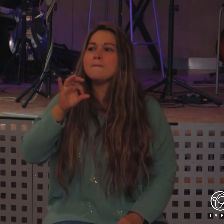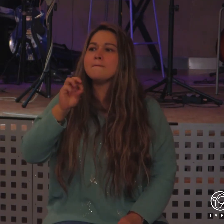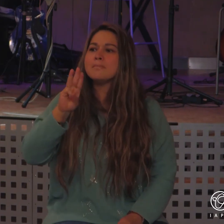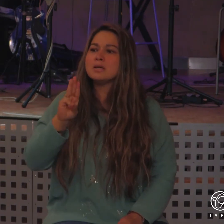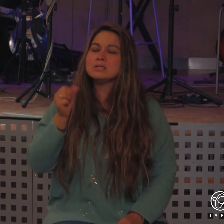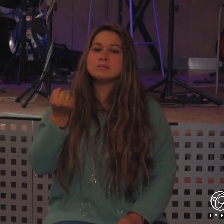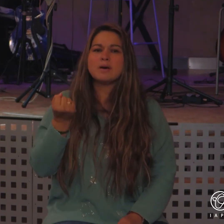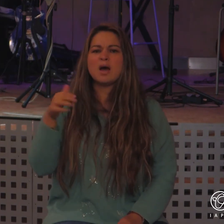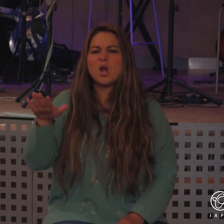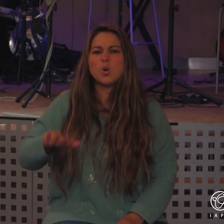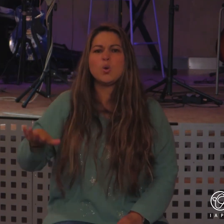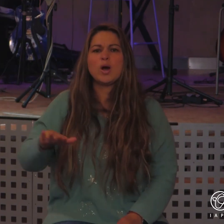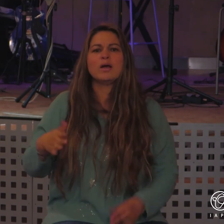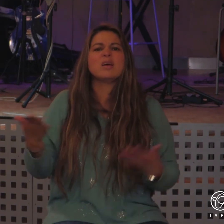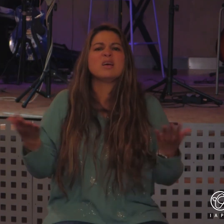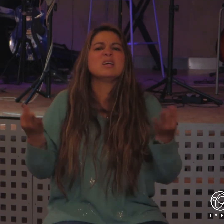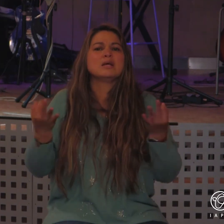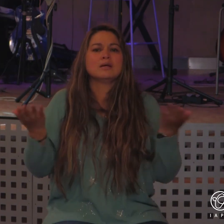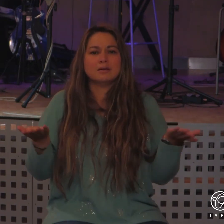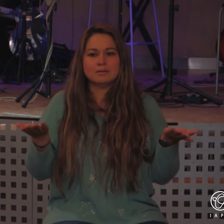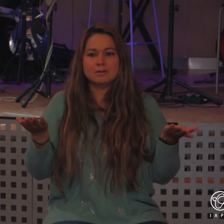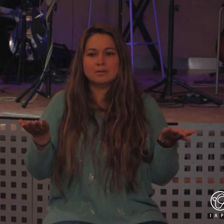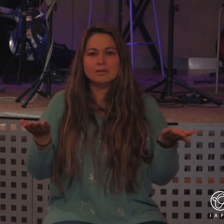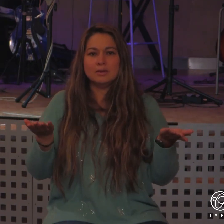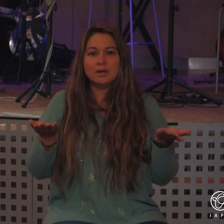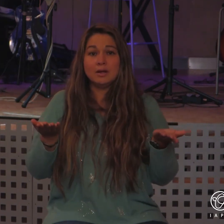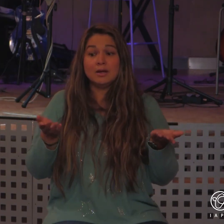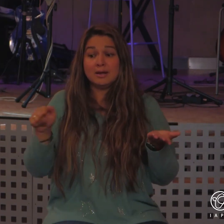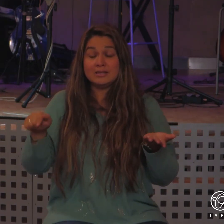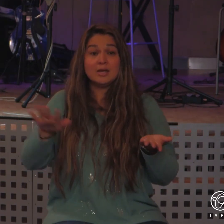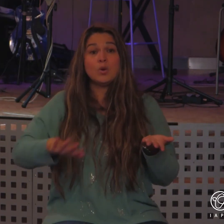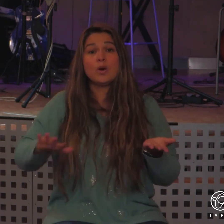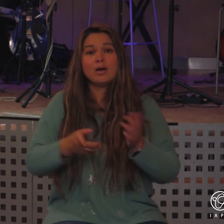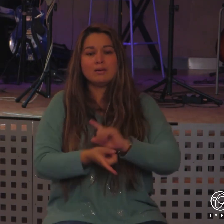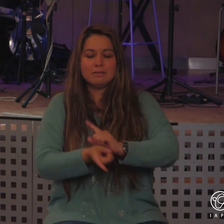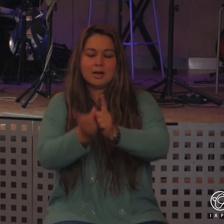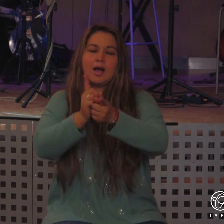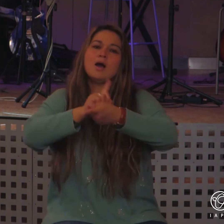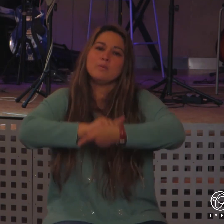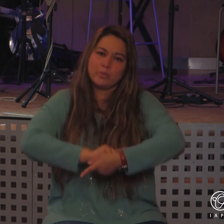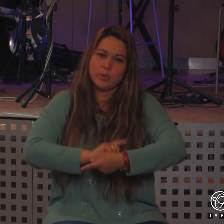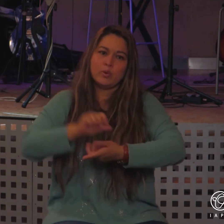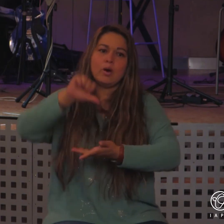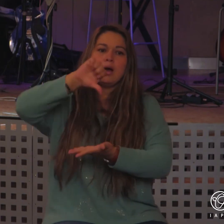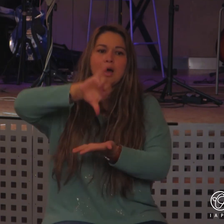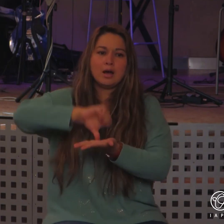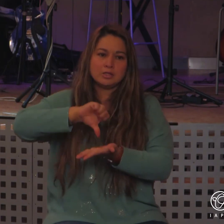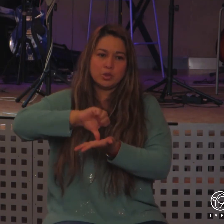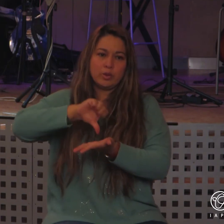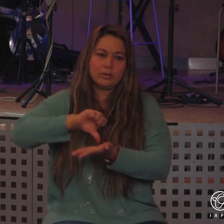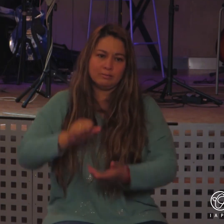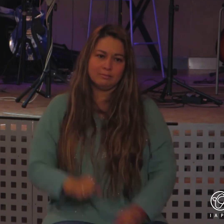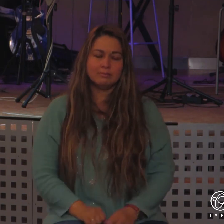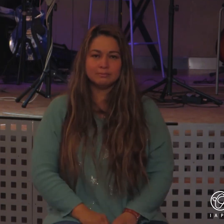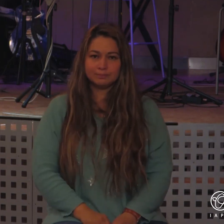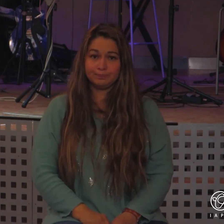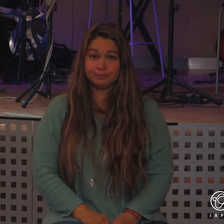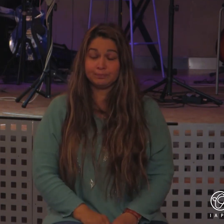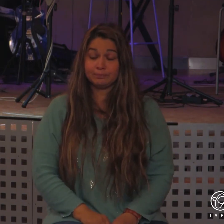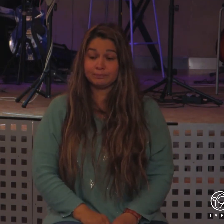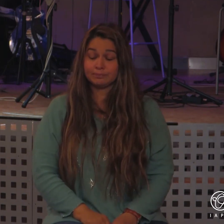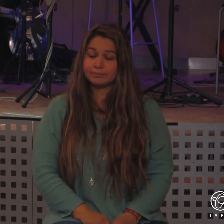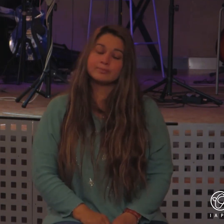Un lugar que se convirtió en ciudad, pero que no era ciudad, que comenzó